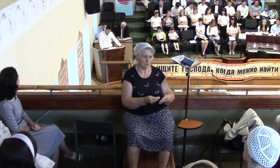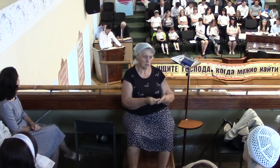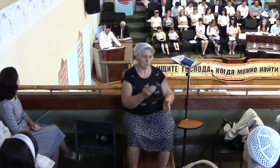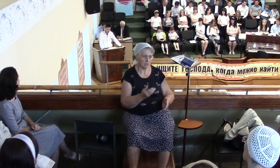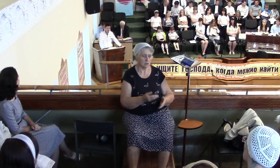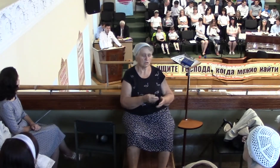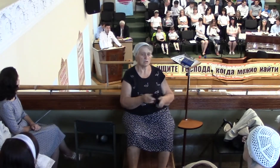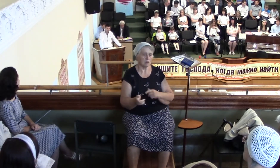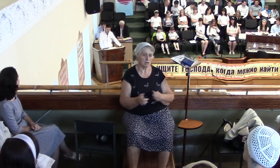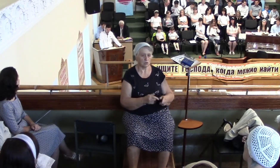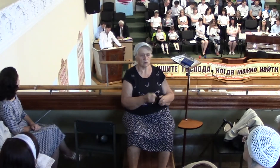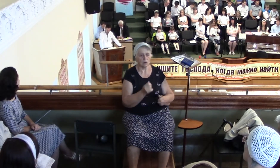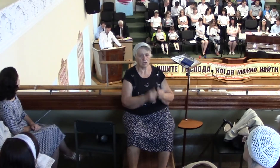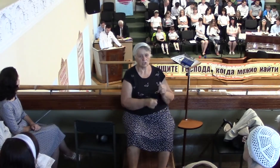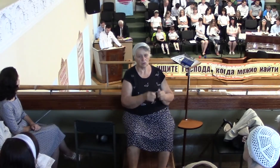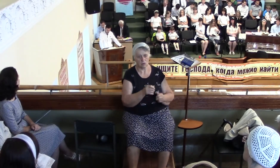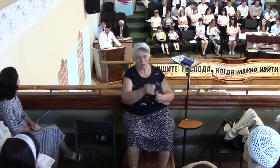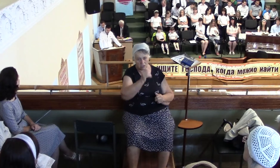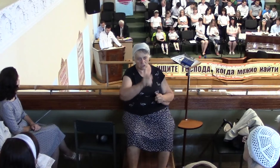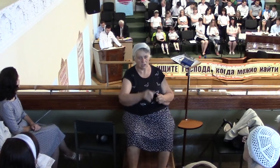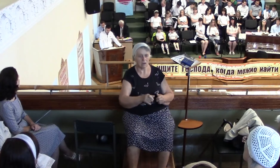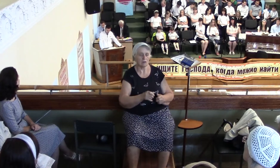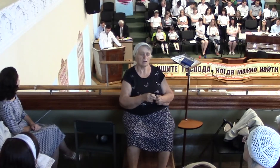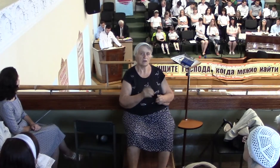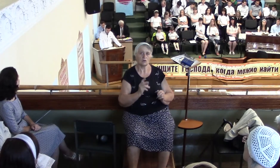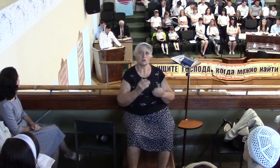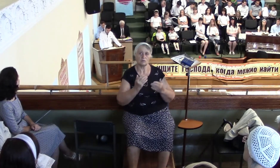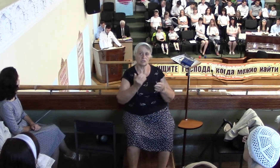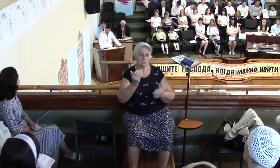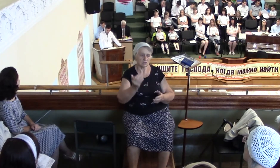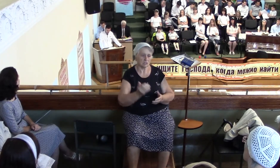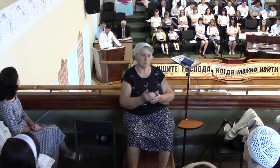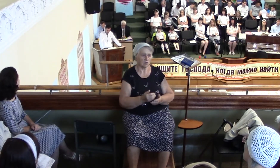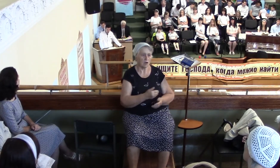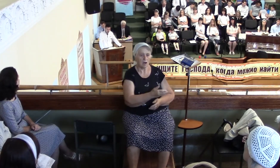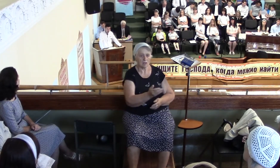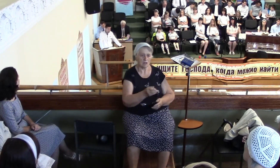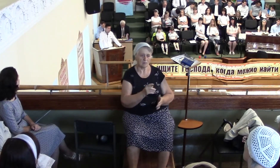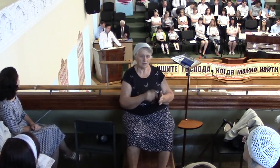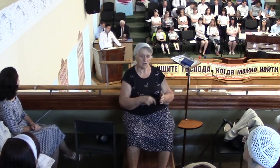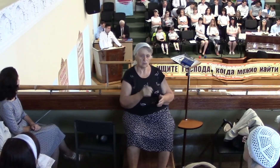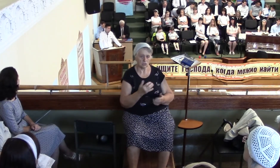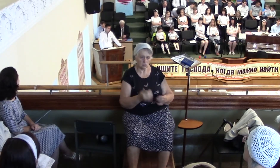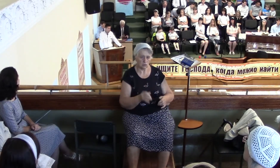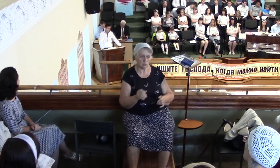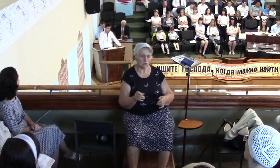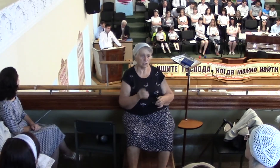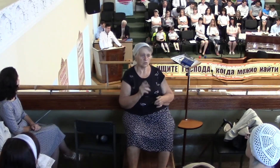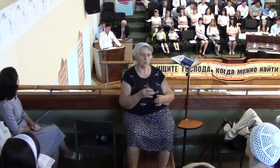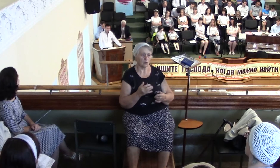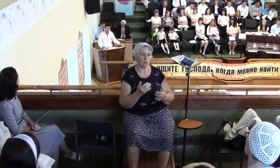Он готов простить всякого, приходящего к Нему. А нам, которые уже уверовали, обратились к Богу,